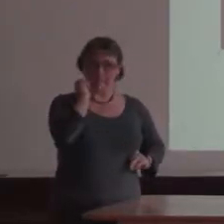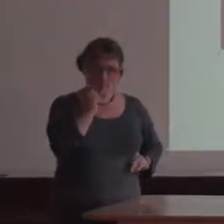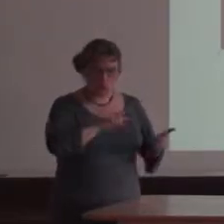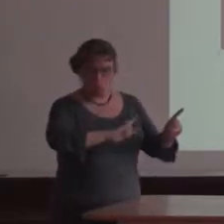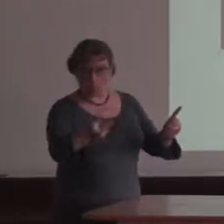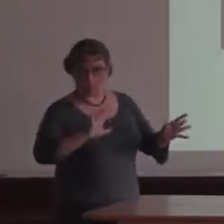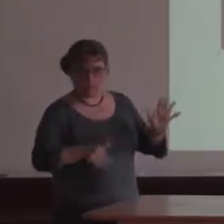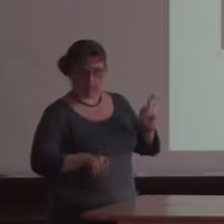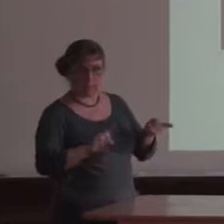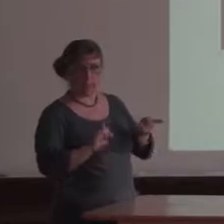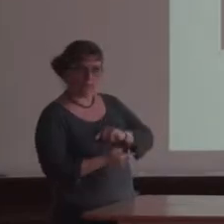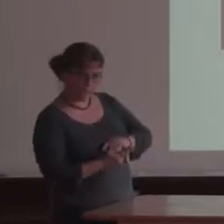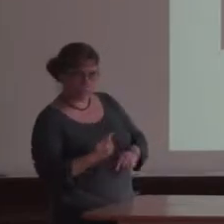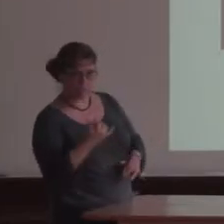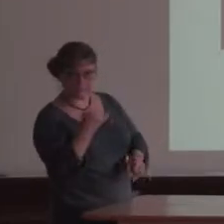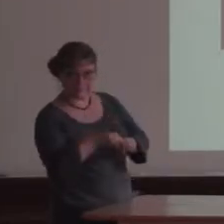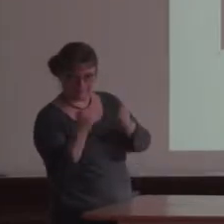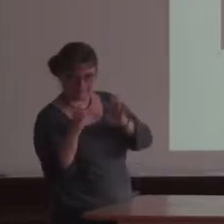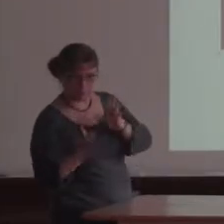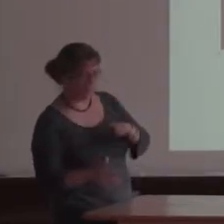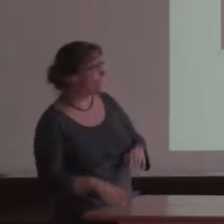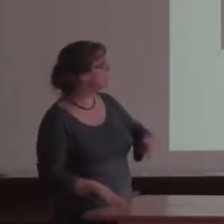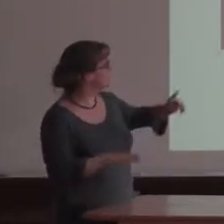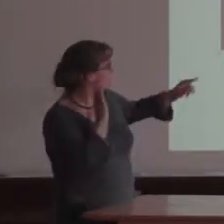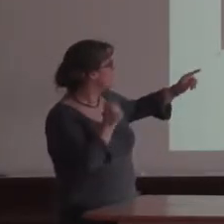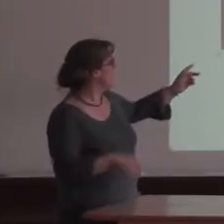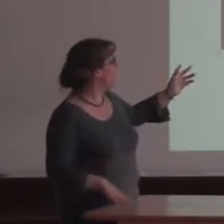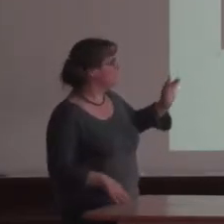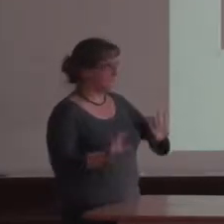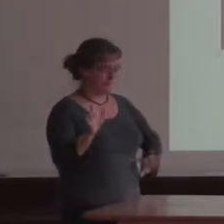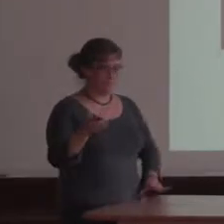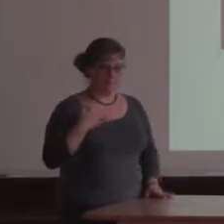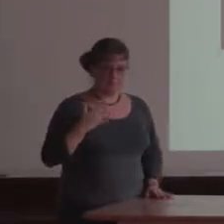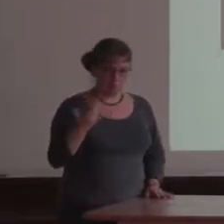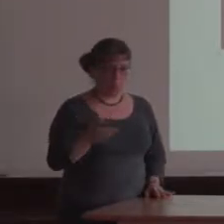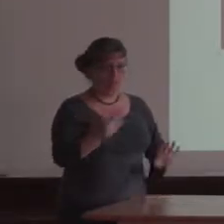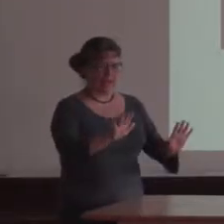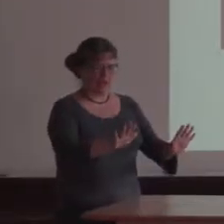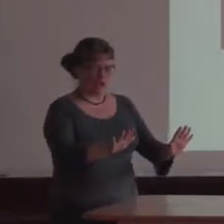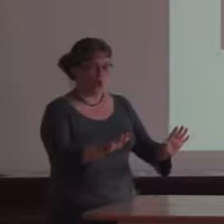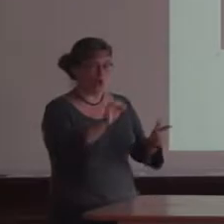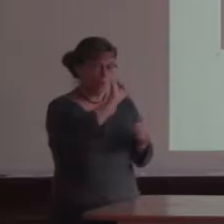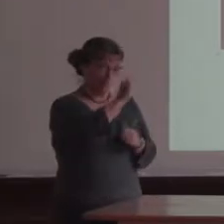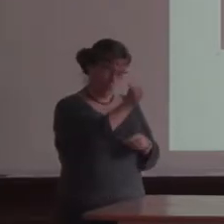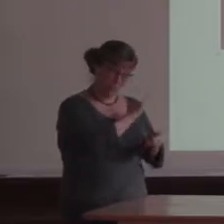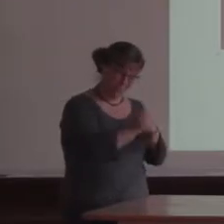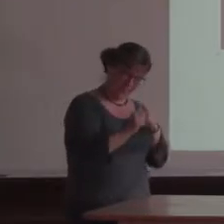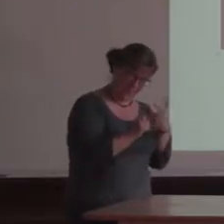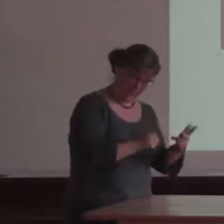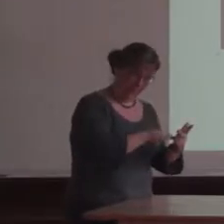c'est FF, ou Fail First. C'est exécute-moi d'abord les tests qui avaient échoué. Comme ça, je vais voir tout de